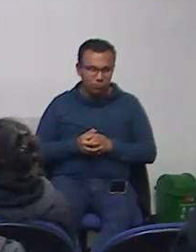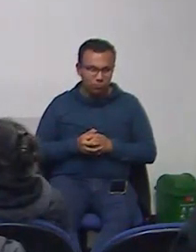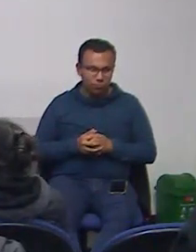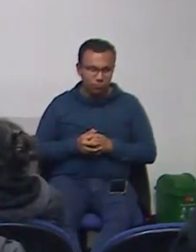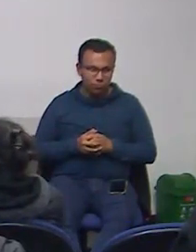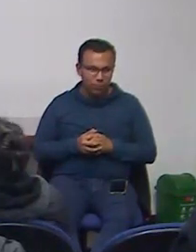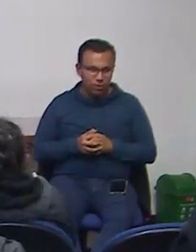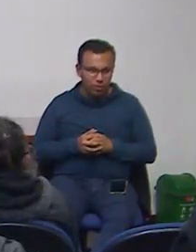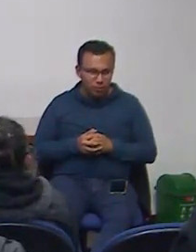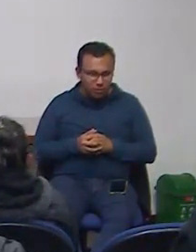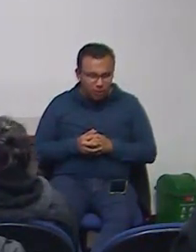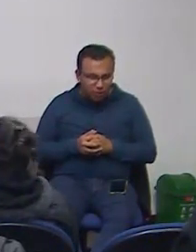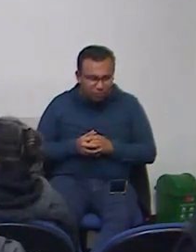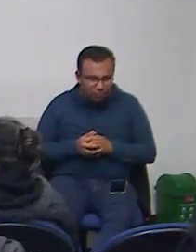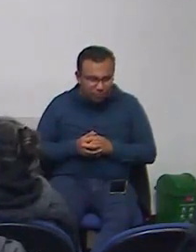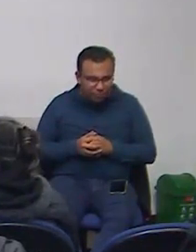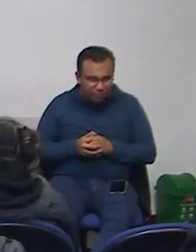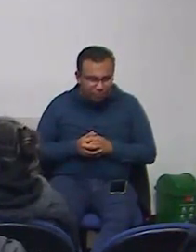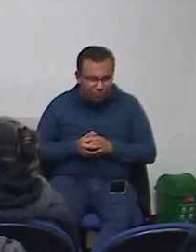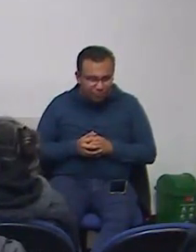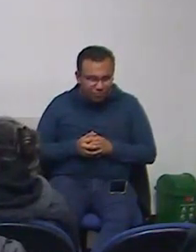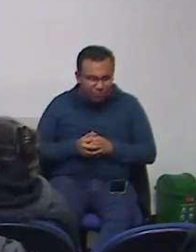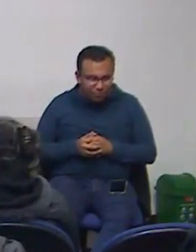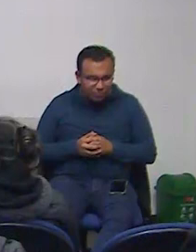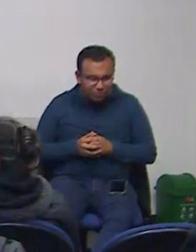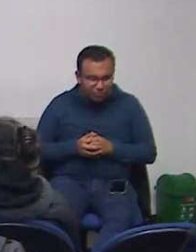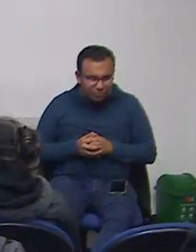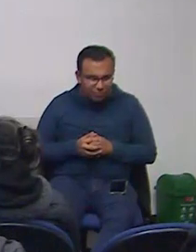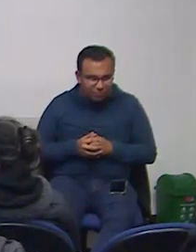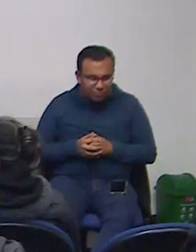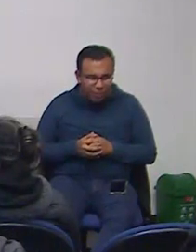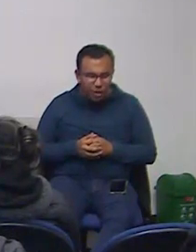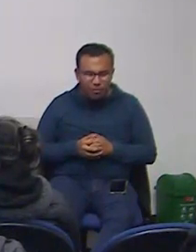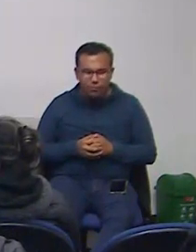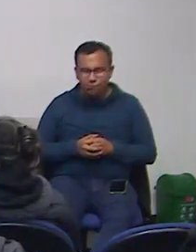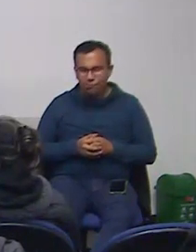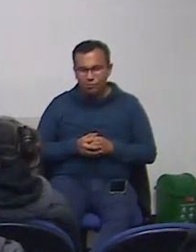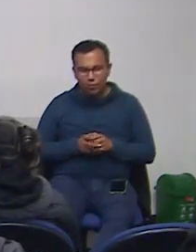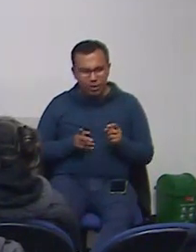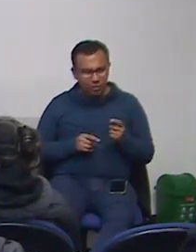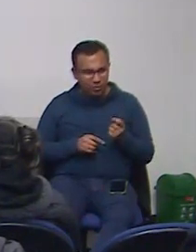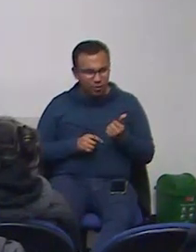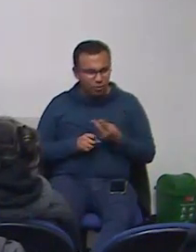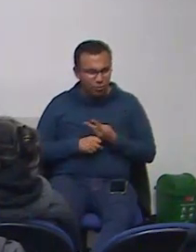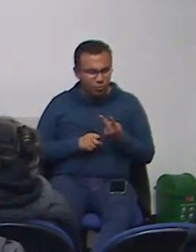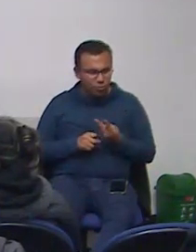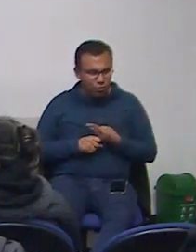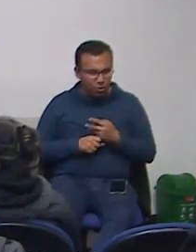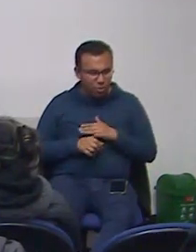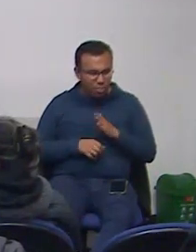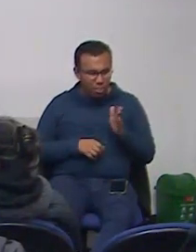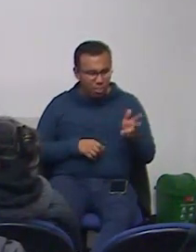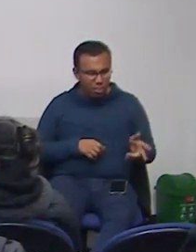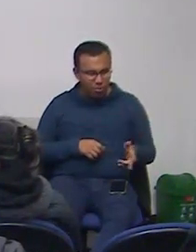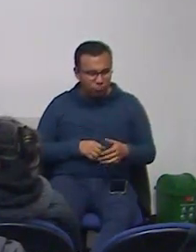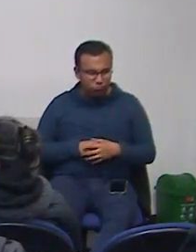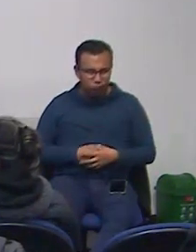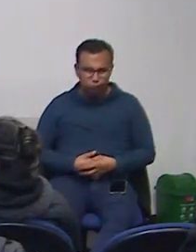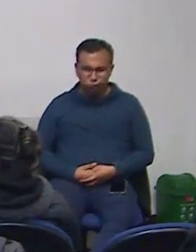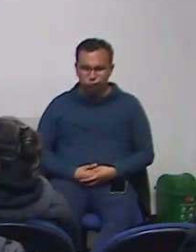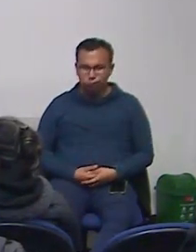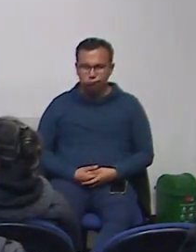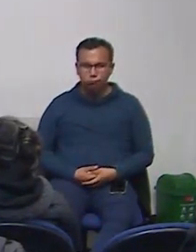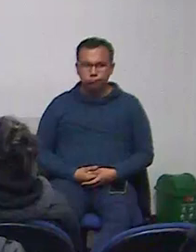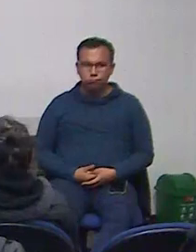y la universidad pero pues estoy segura y pues me atrevería a decir que sé que s si nos interesa hacer un acercamiento un poco más eh